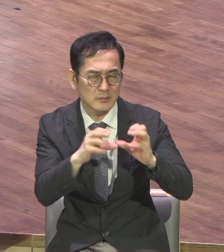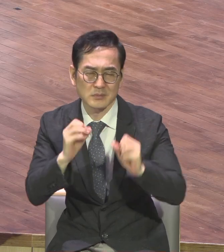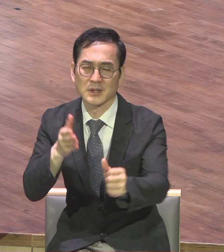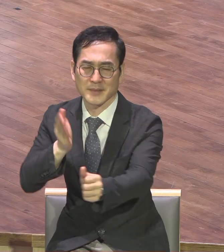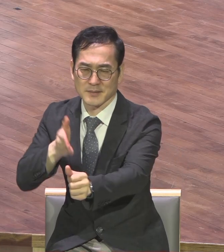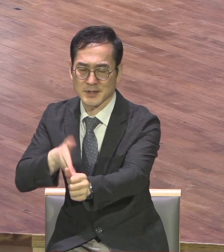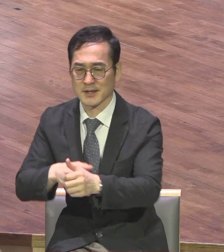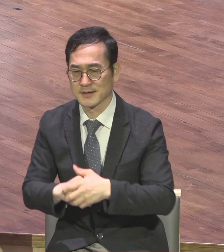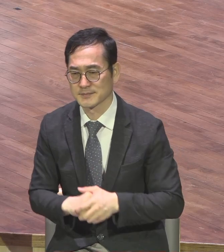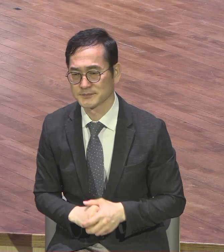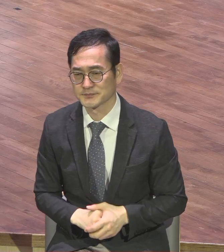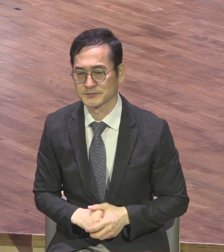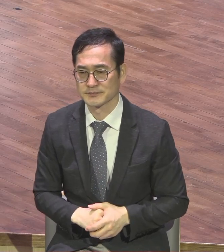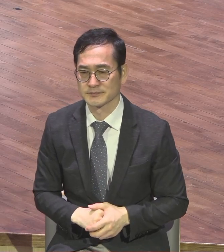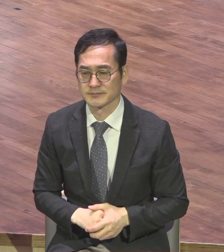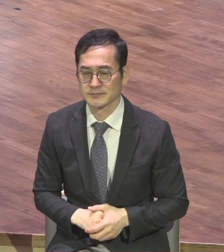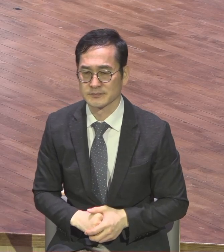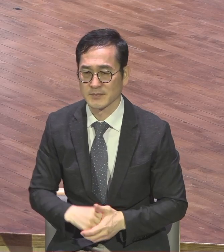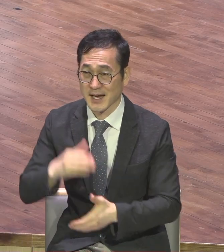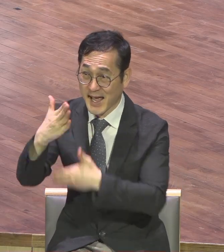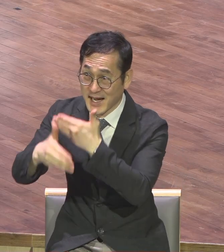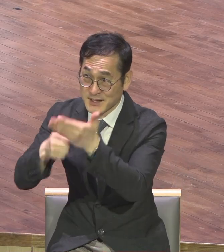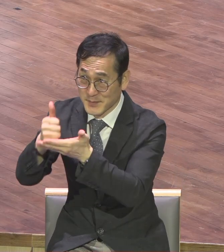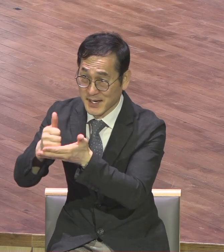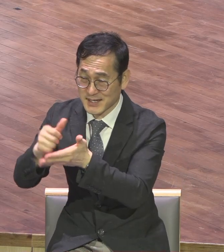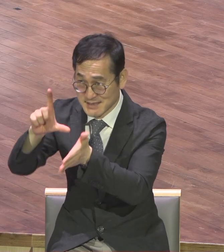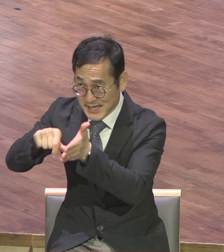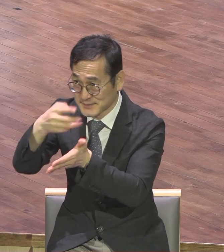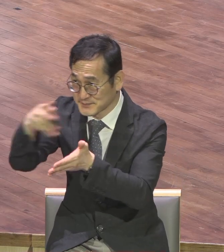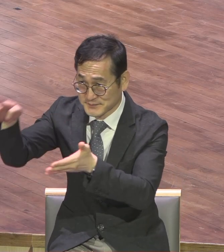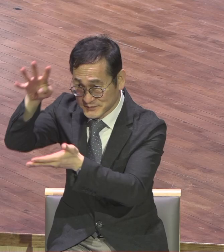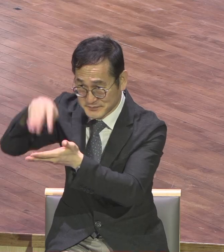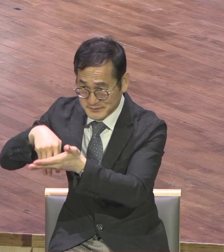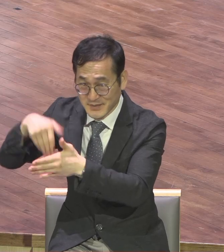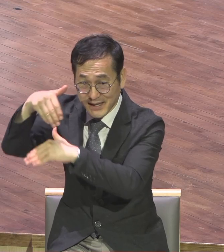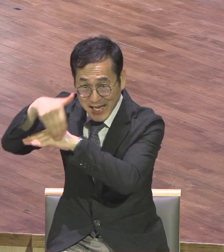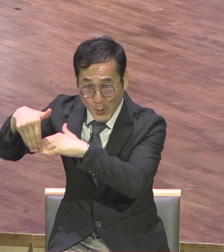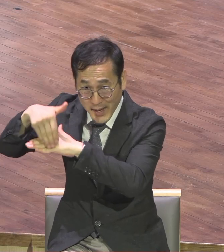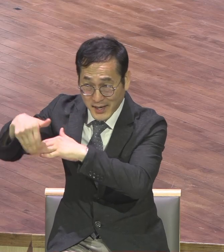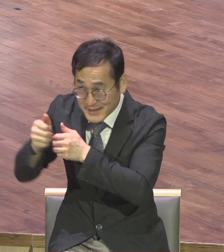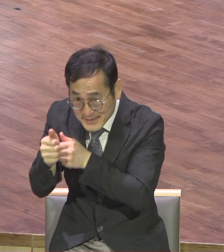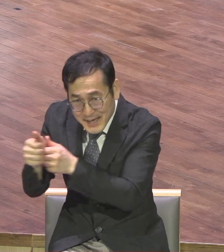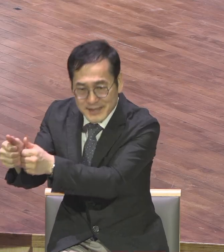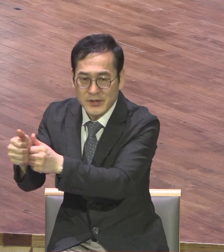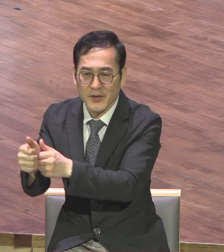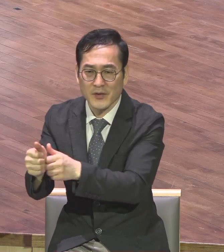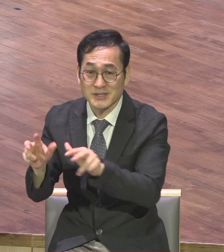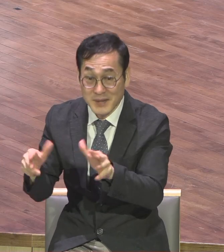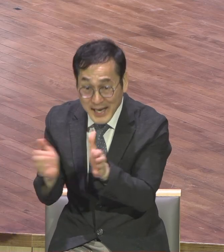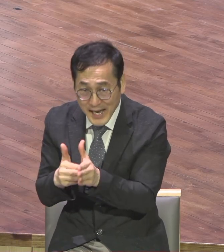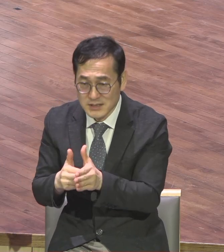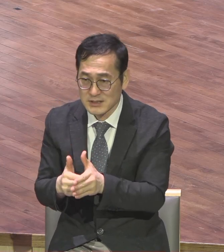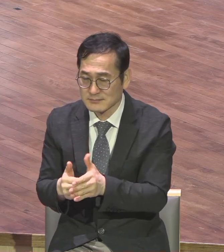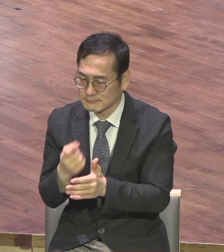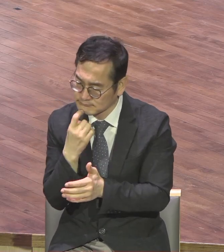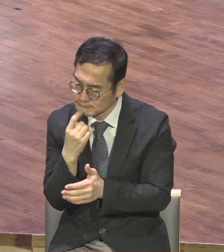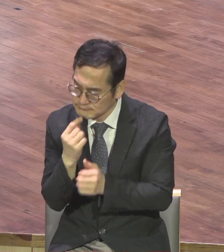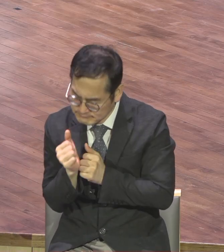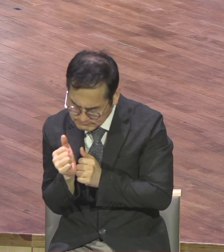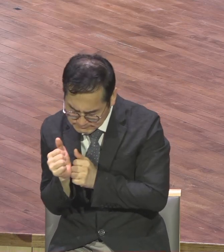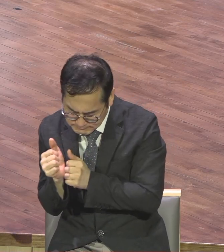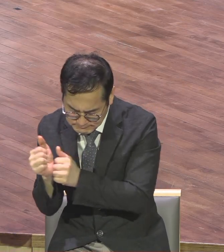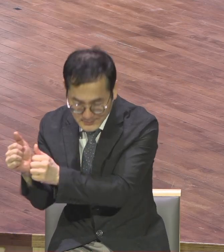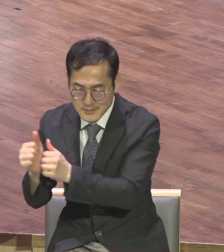하나님의 시간표였지요. 그때부터 지금까지 저는 뒤돌아본 적이 없어요. 후회한 적도 없고